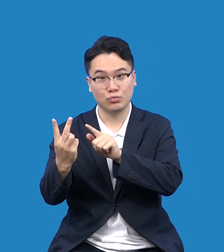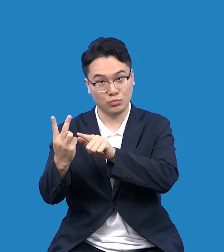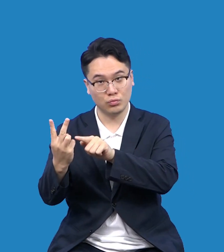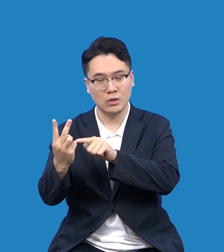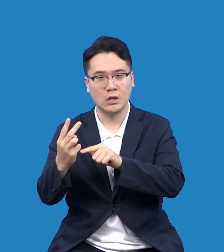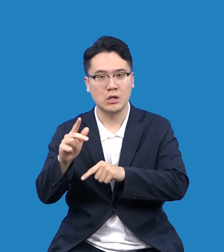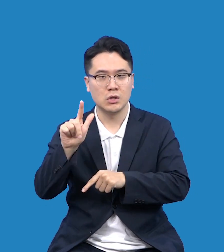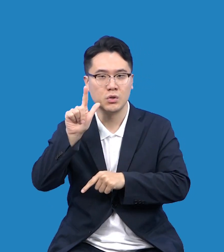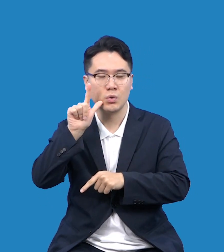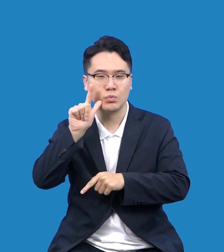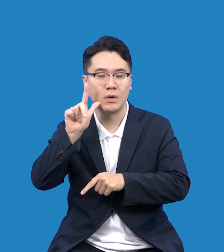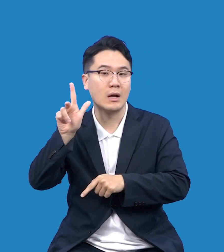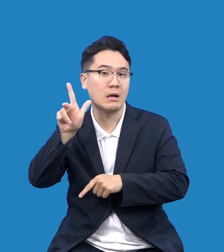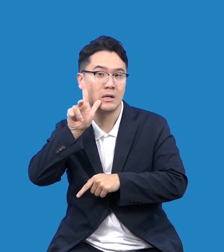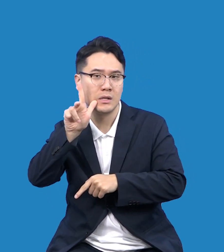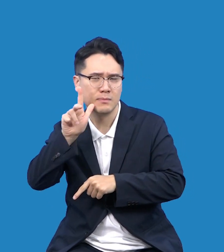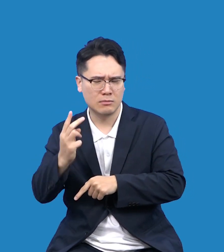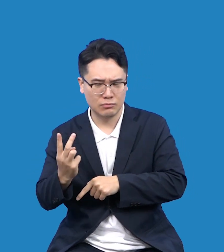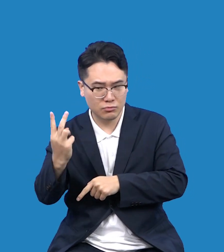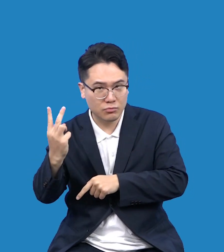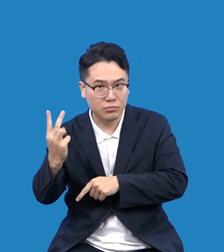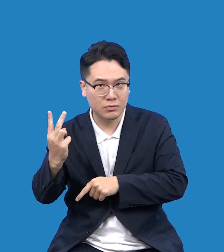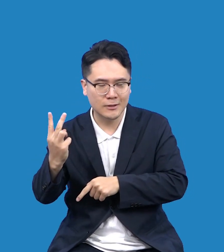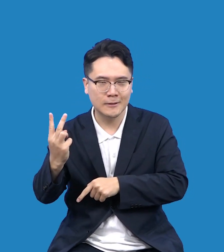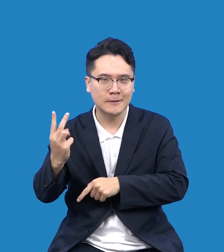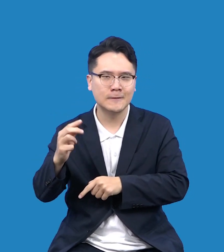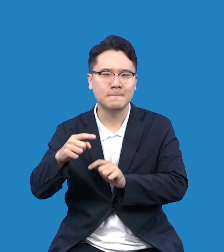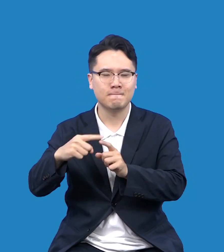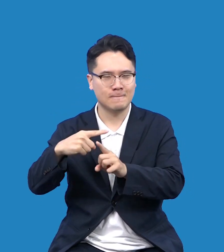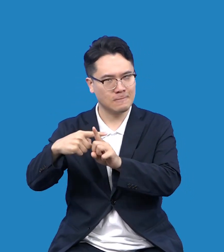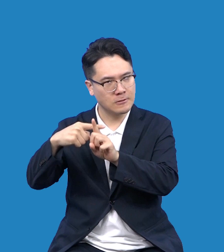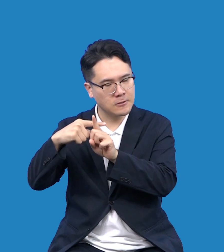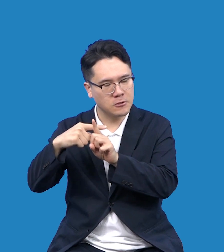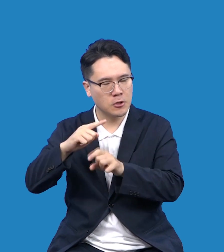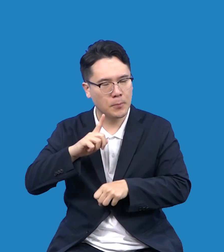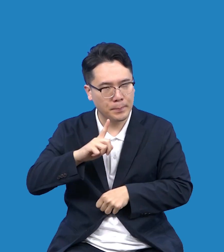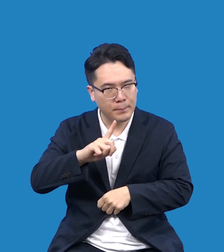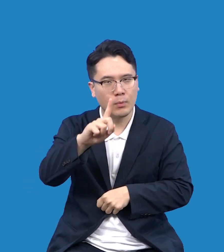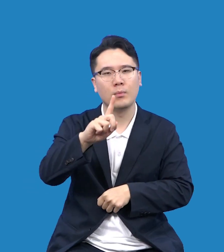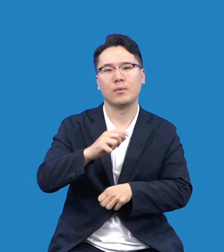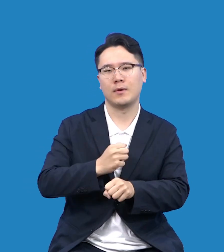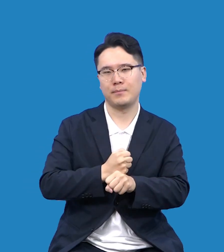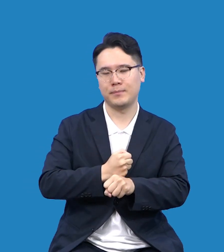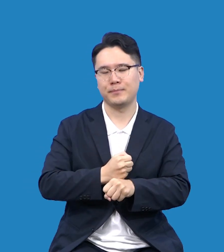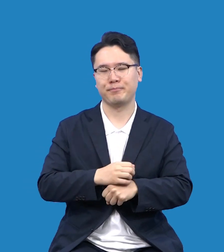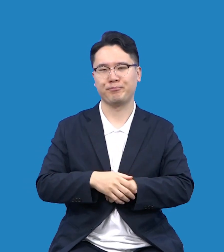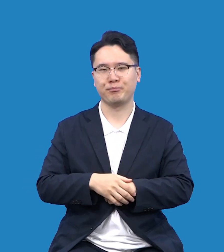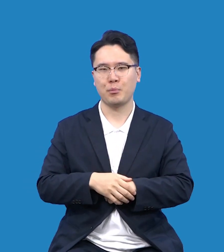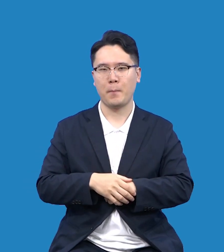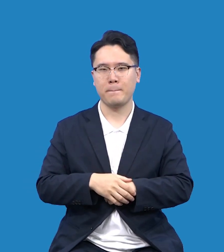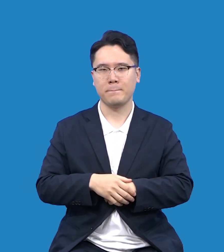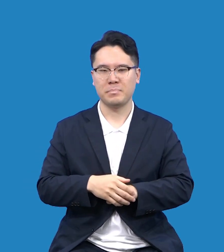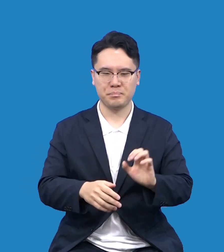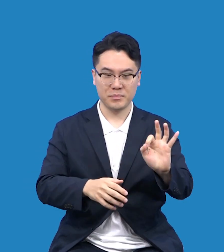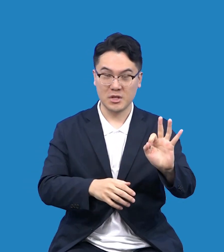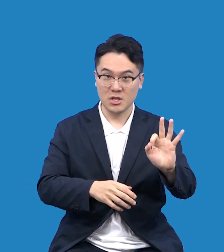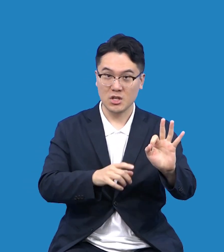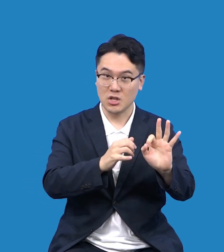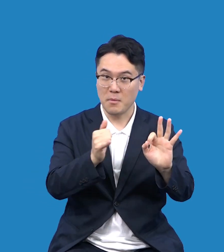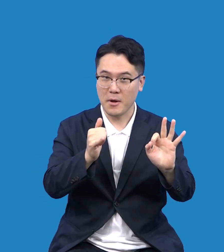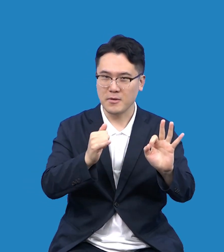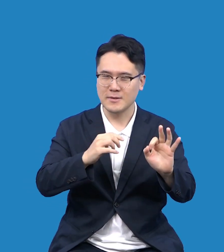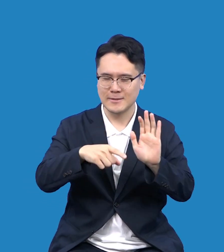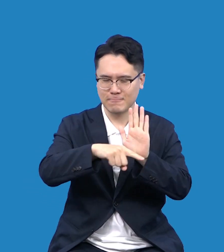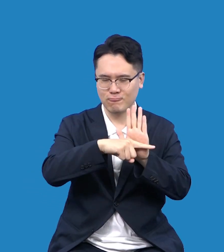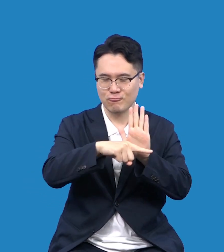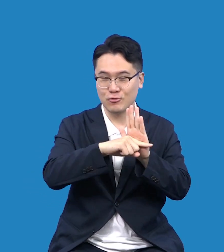리포트를 보고하게 됩니다. 자, 이 10명의 악평의 보고 32절을 함께 읽도록